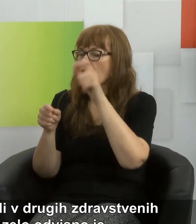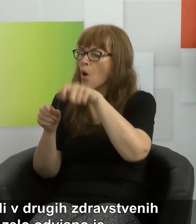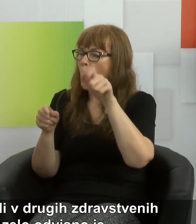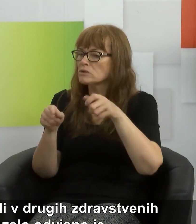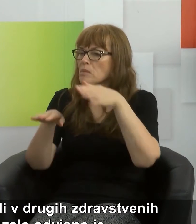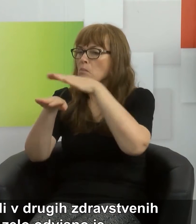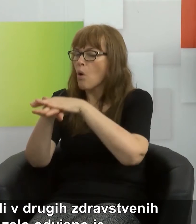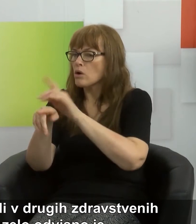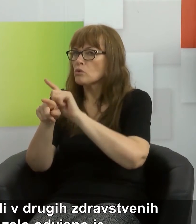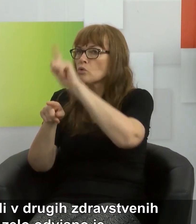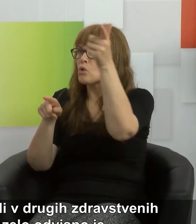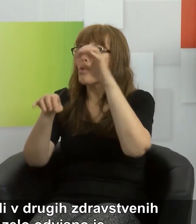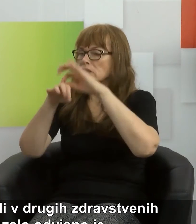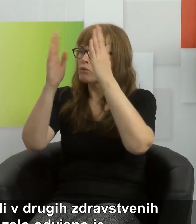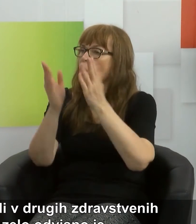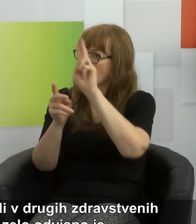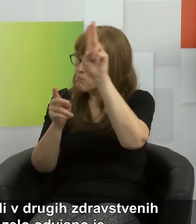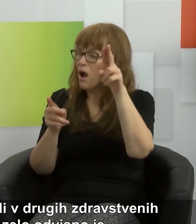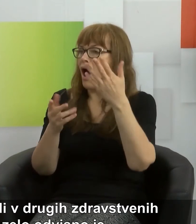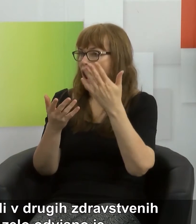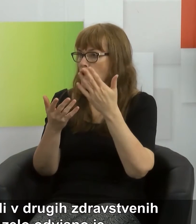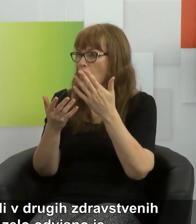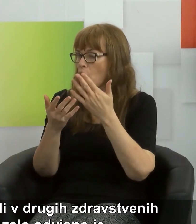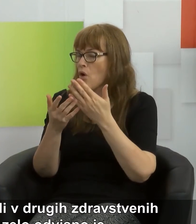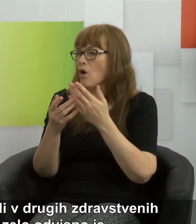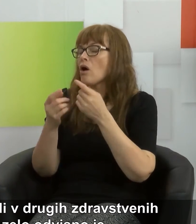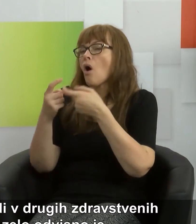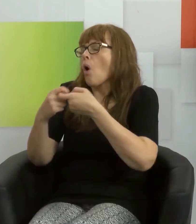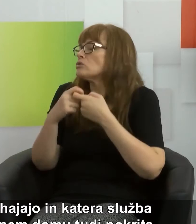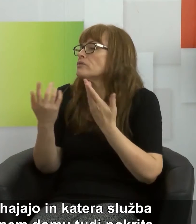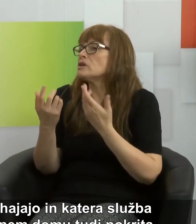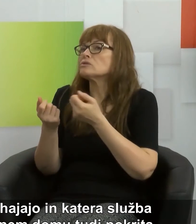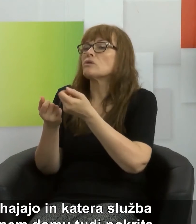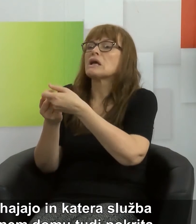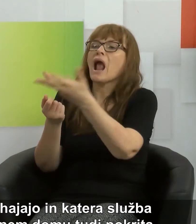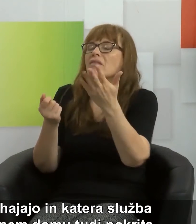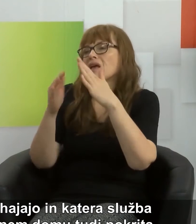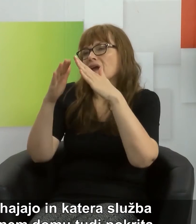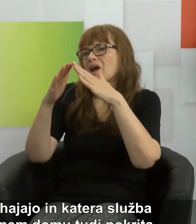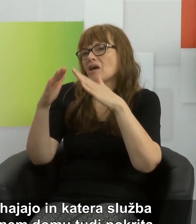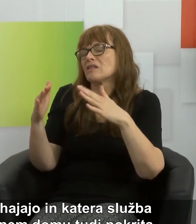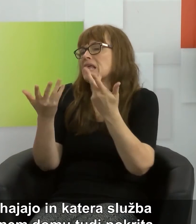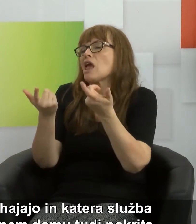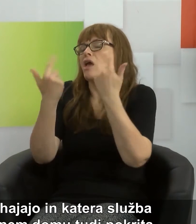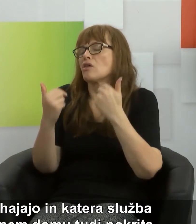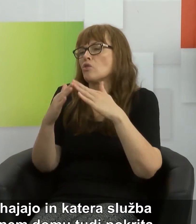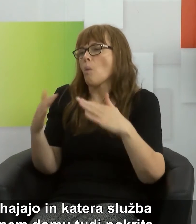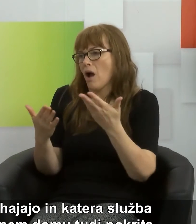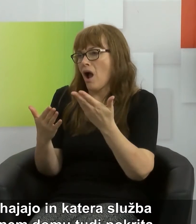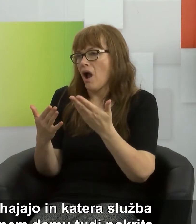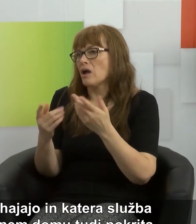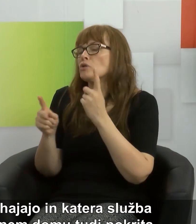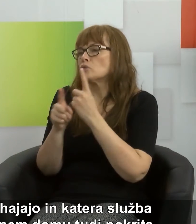osebe pokrite tudi v drugih zdravstvenih domovih oziroma zelo odvisno, iz katerega kraja tudi prihajajo in